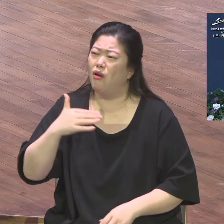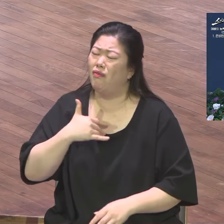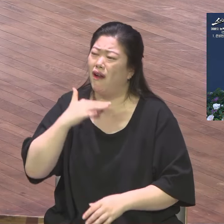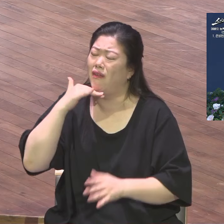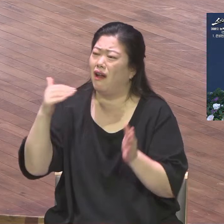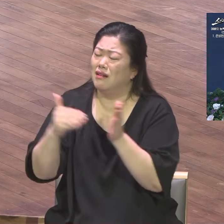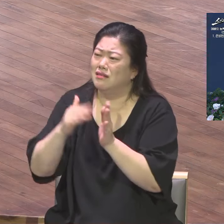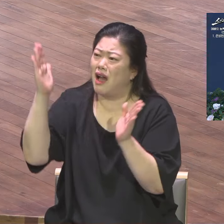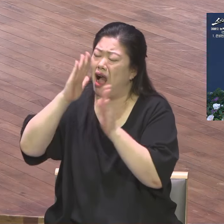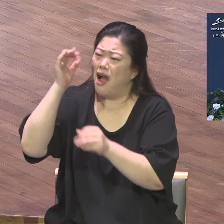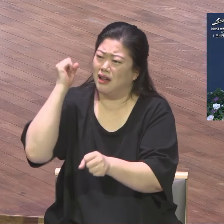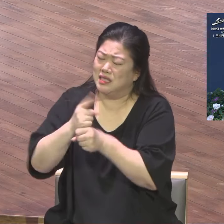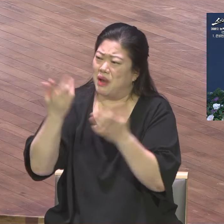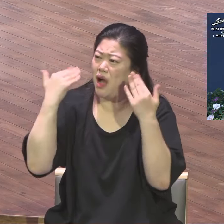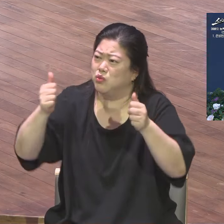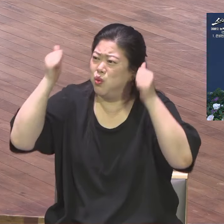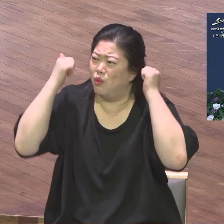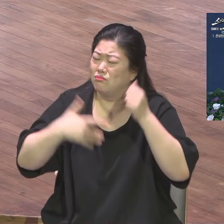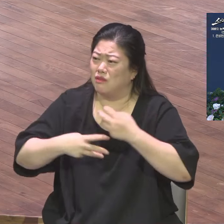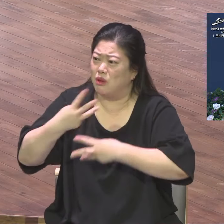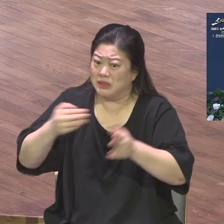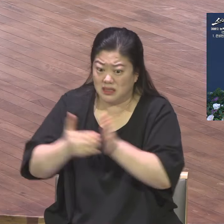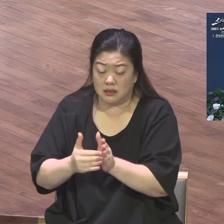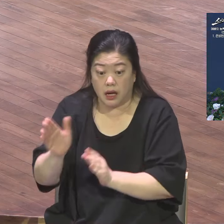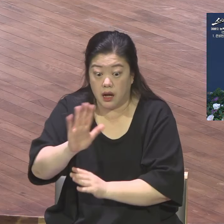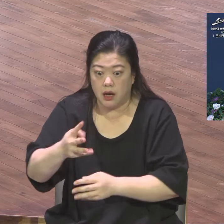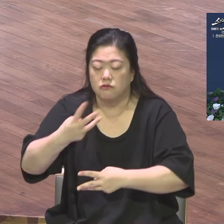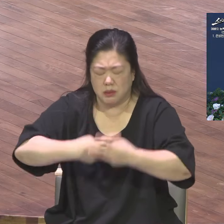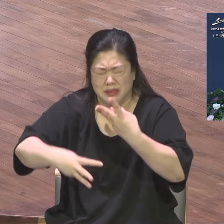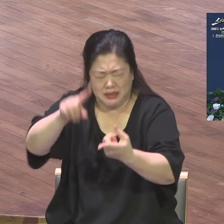말. 우리 아이들이 그 대단하지.